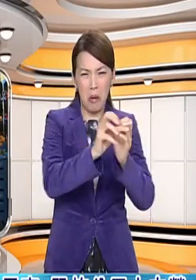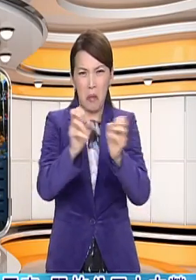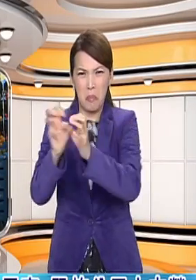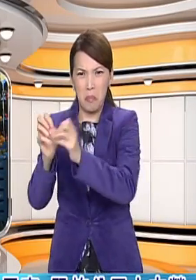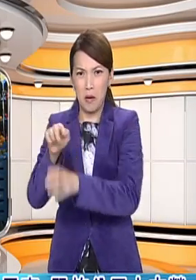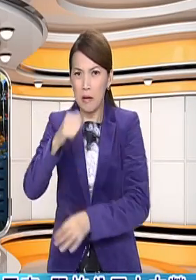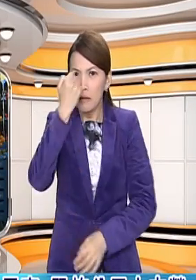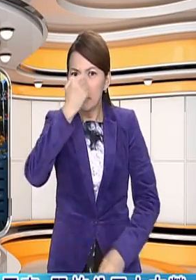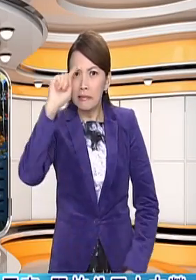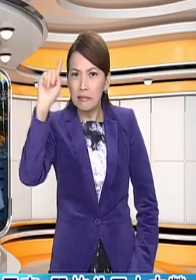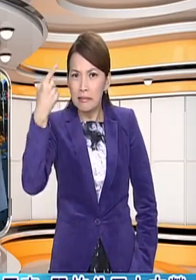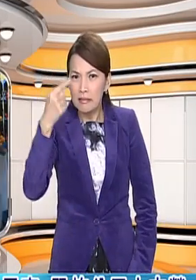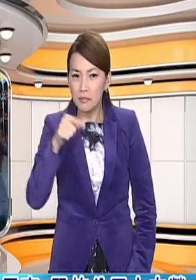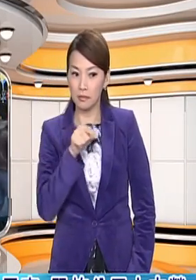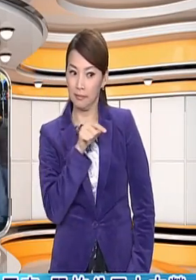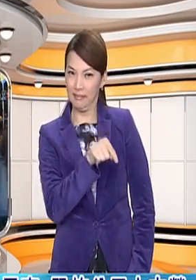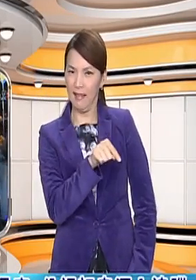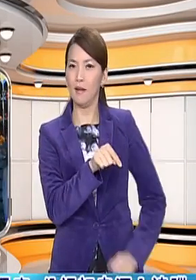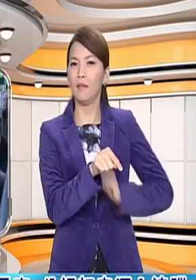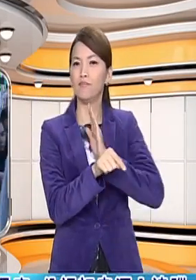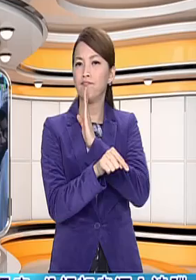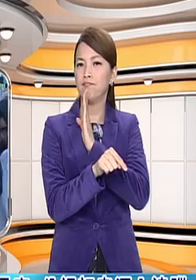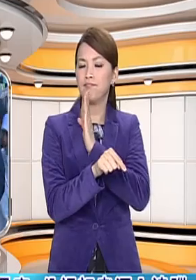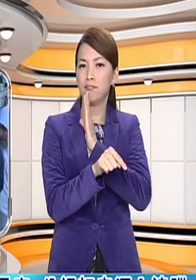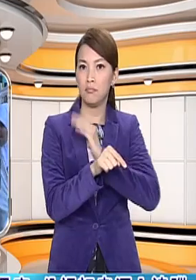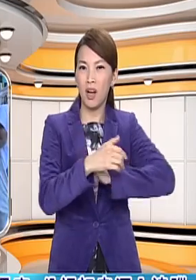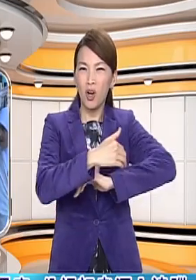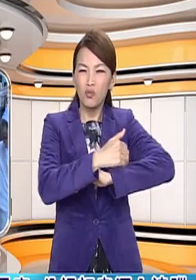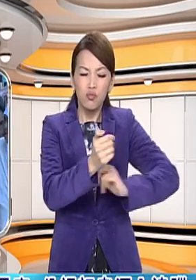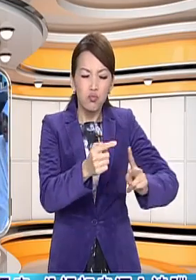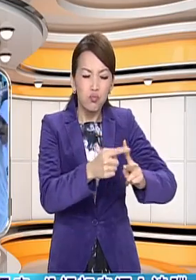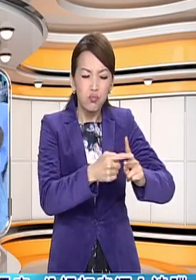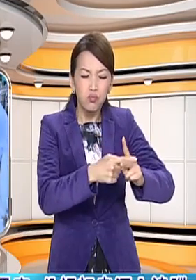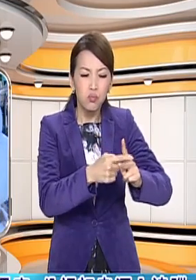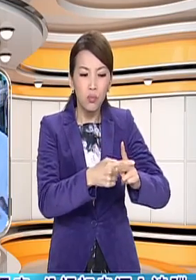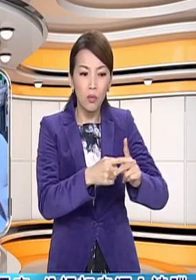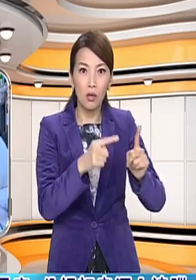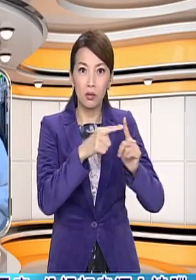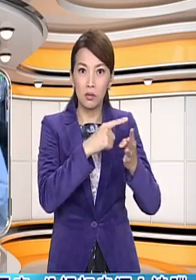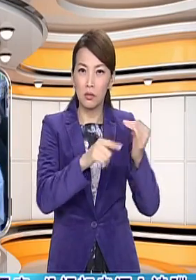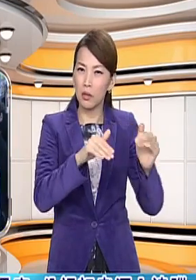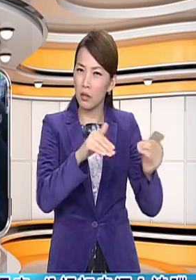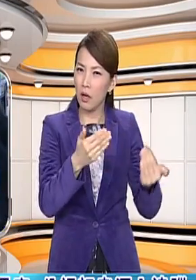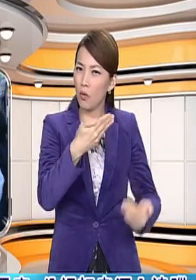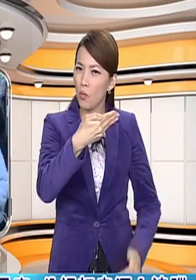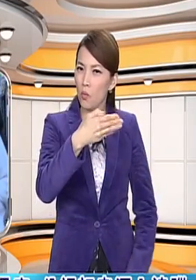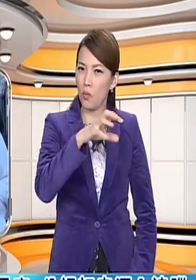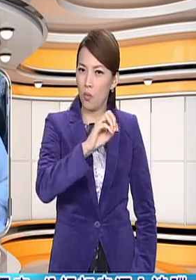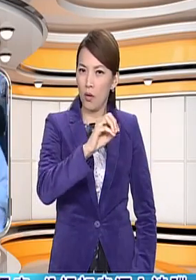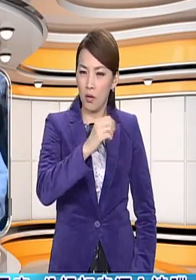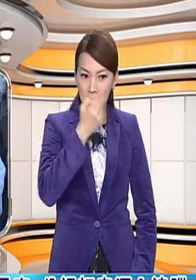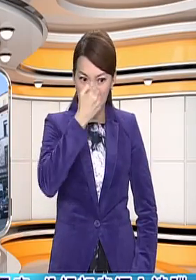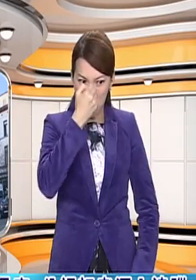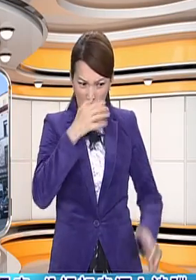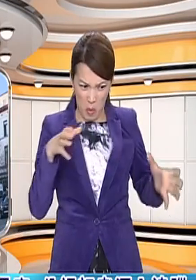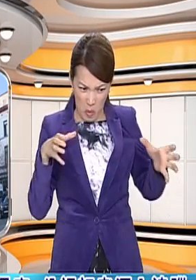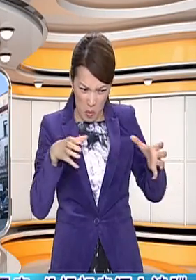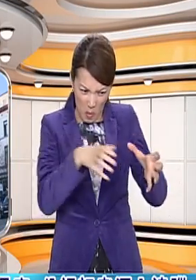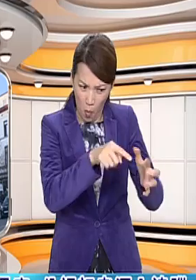关，被视为是恐怖分子的大本营。我们一起来了解这个人口只有9万